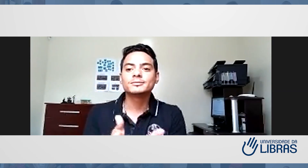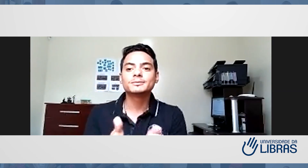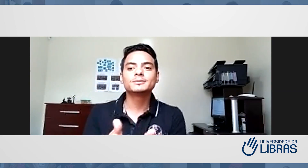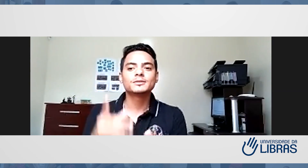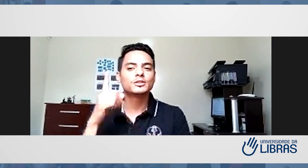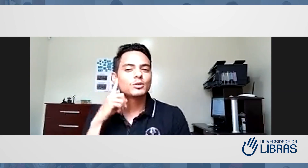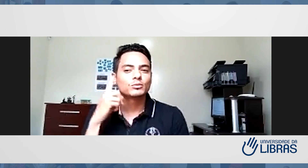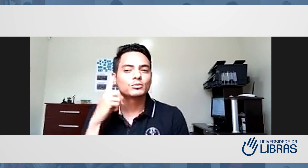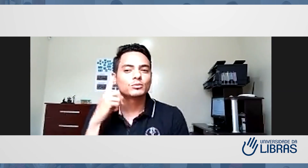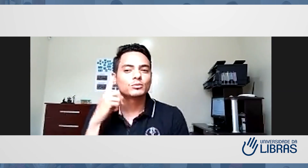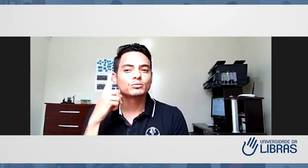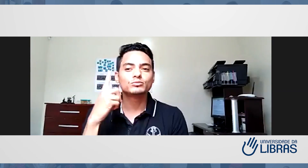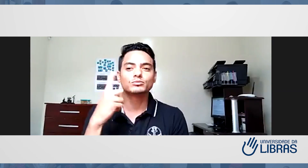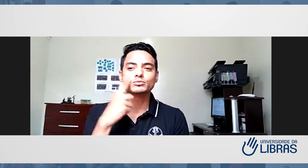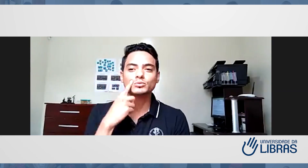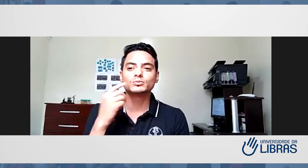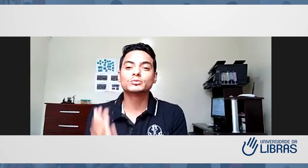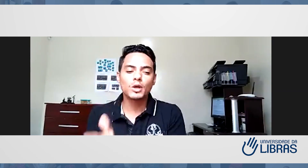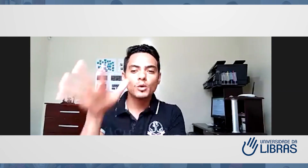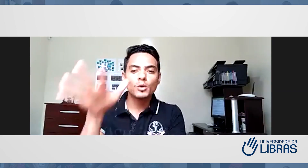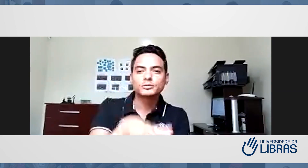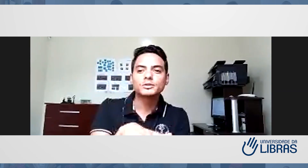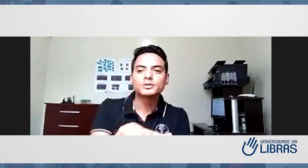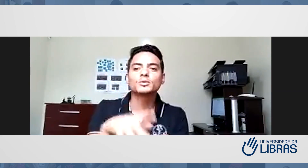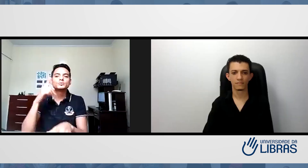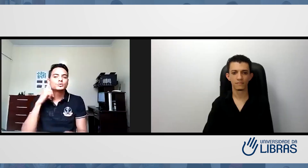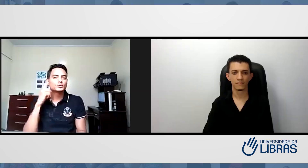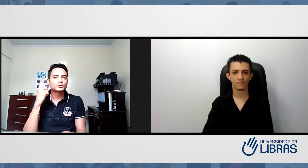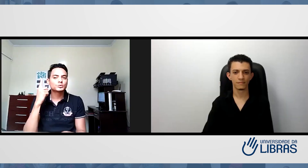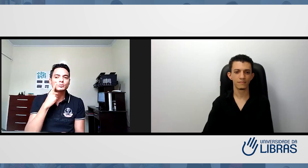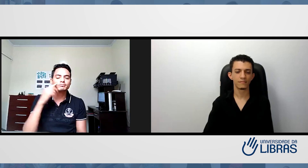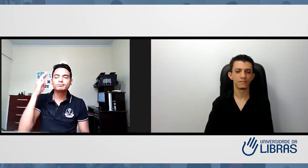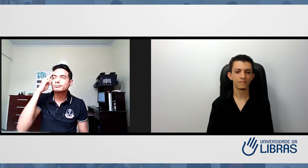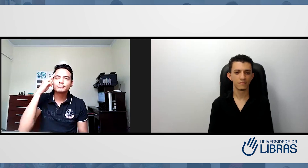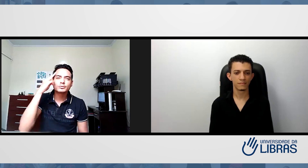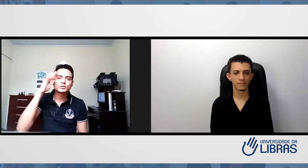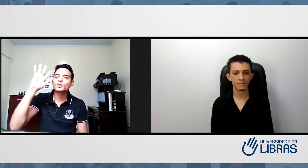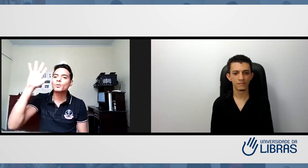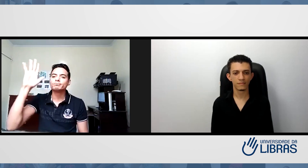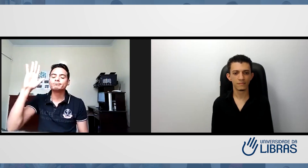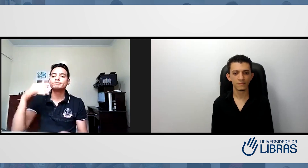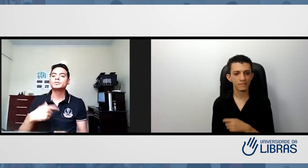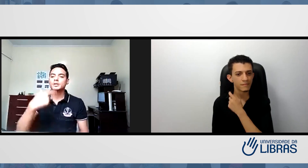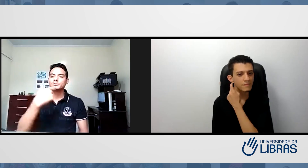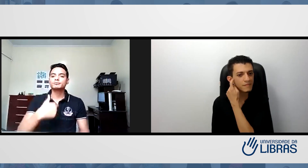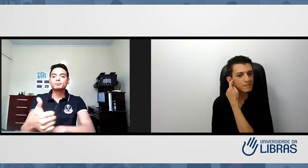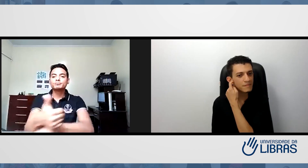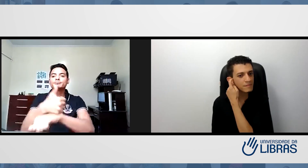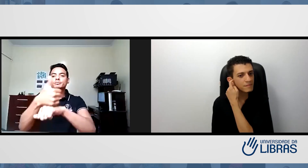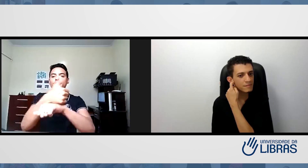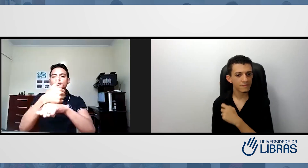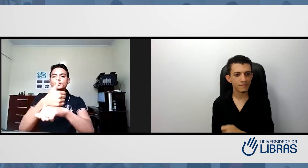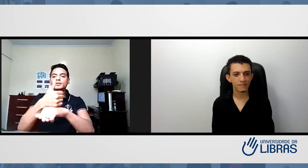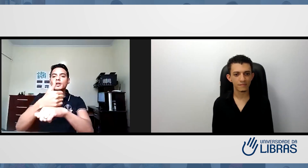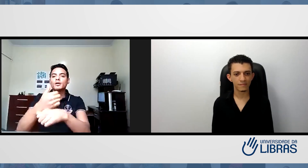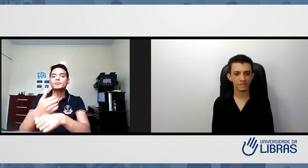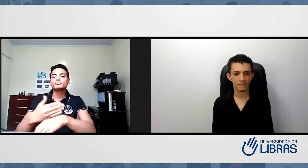e pudesse se comunicar com surdos, ele poderia fazer a diferença. Depois ele acabou descobrindo que quem é ouvinte, sabe a